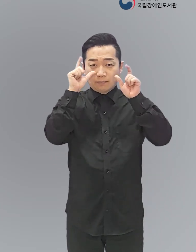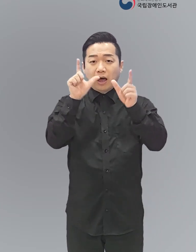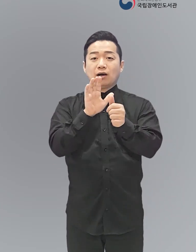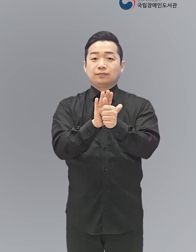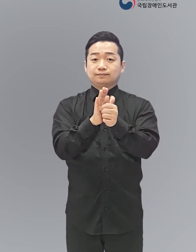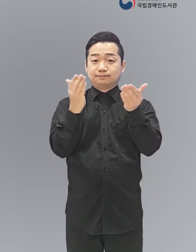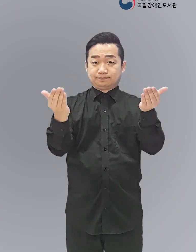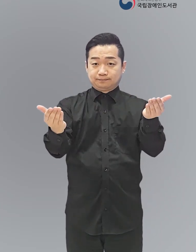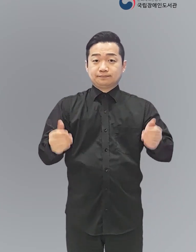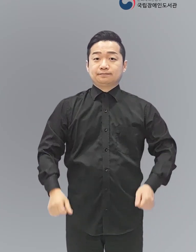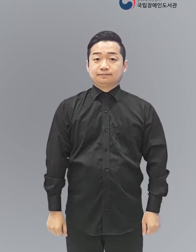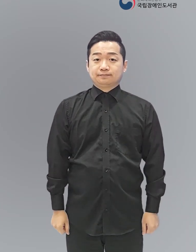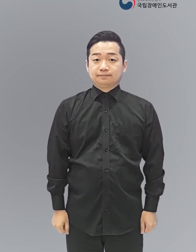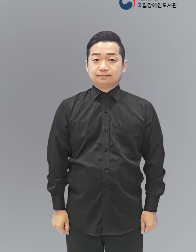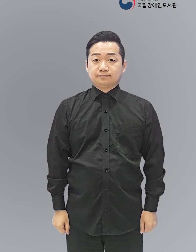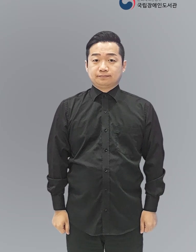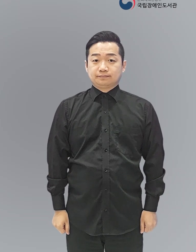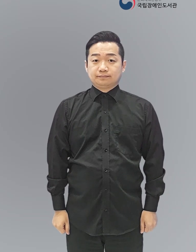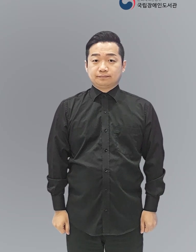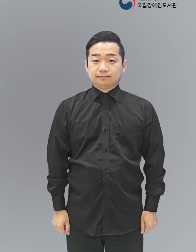탐구하고 알아볼 수 있게 돕는다.